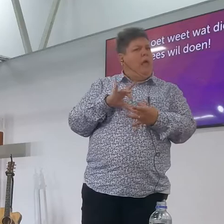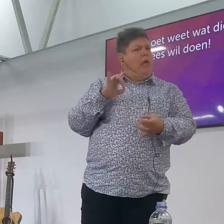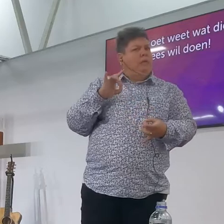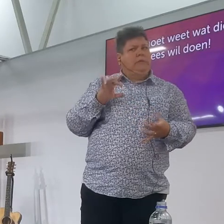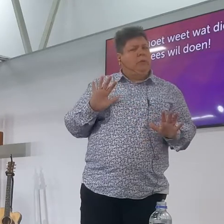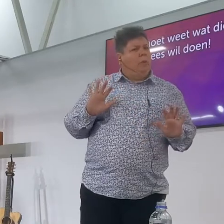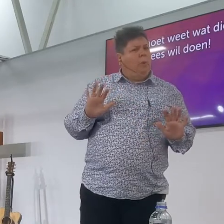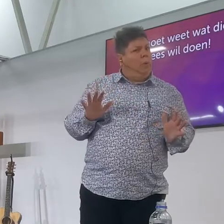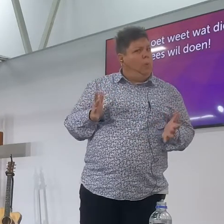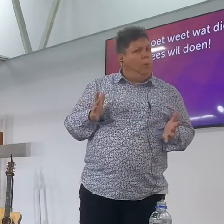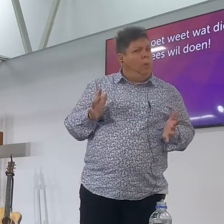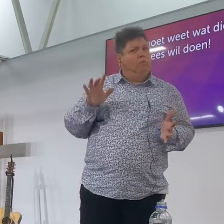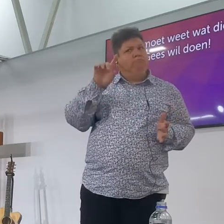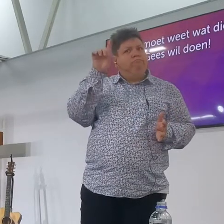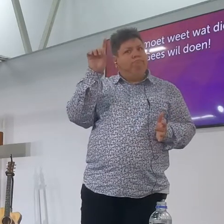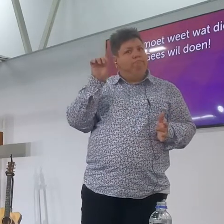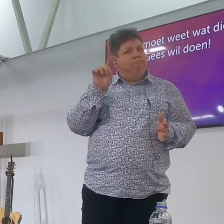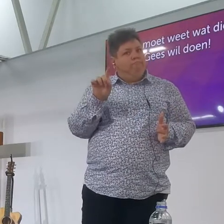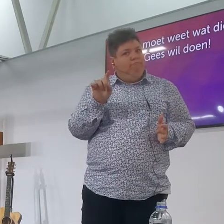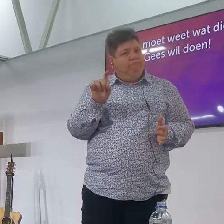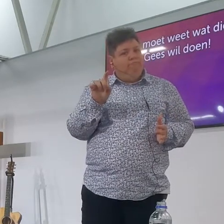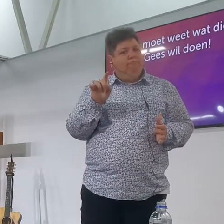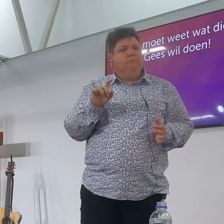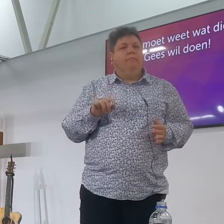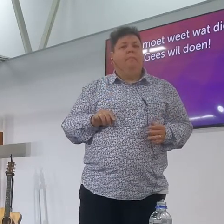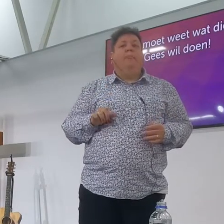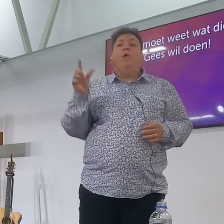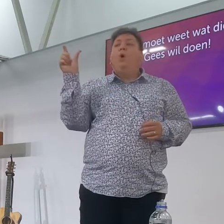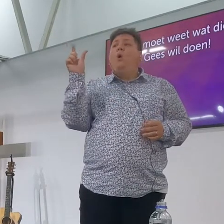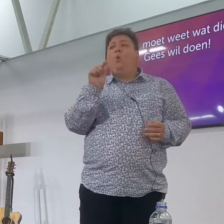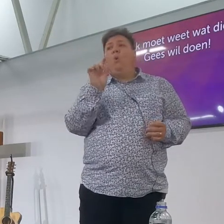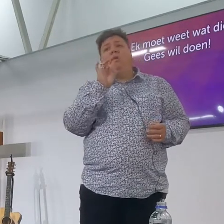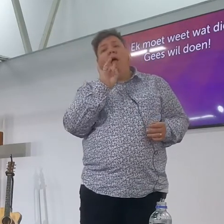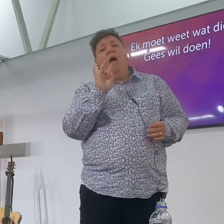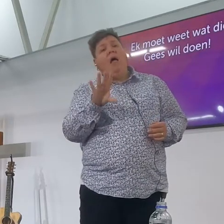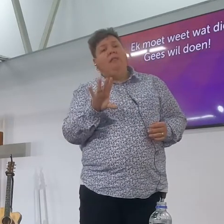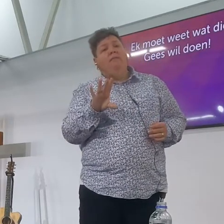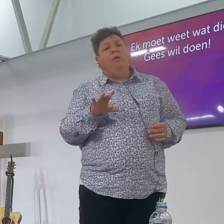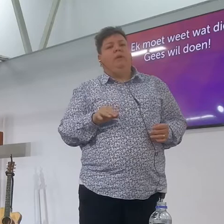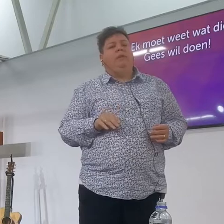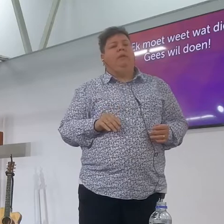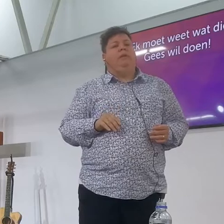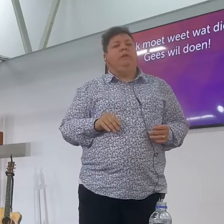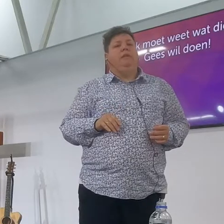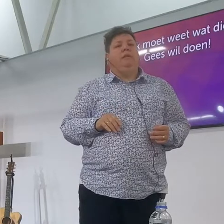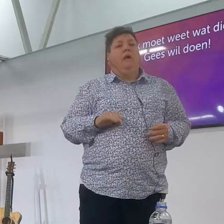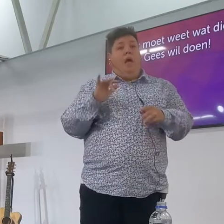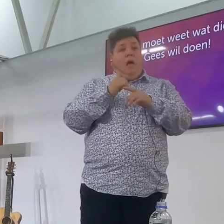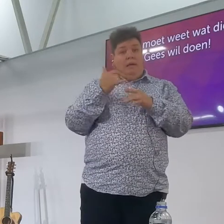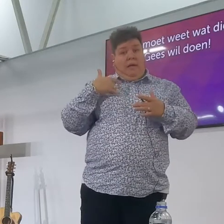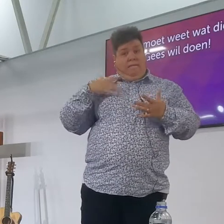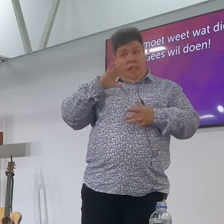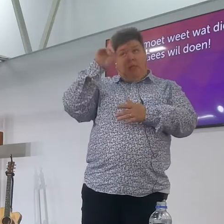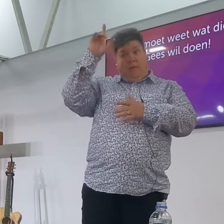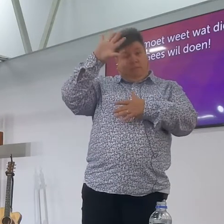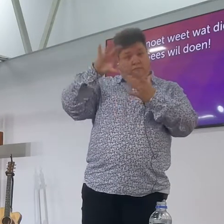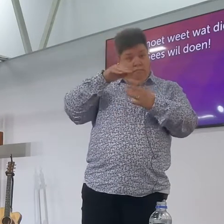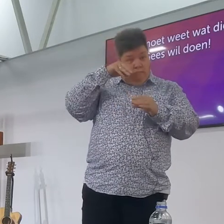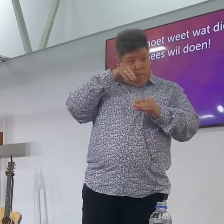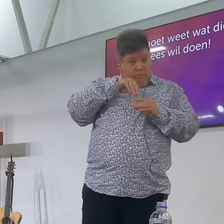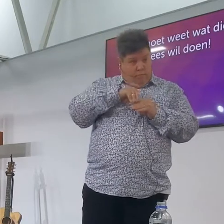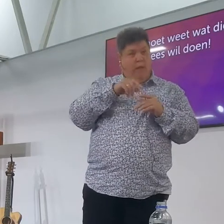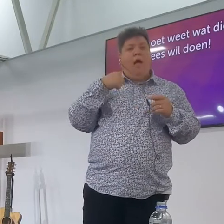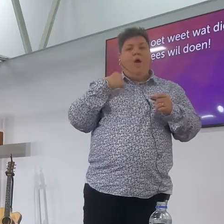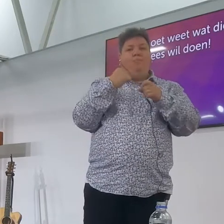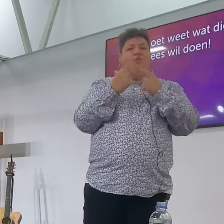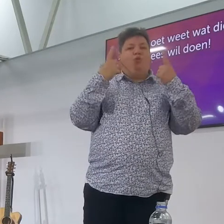En dis die vraag wat ek wil antwoord, en die kort antwoord wat ek reeds vir julle gegee het is, as ek een geesvervulde lewe wil leef, dan moet ek net